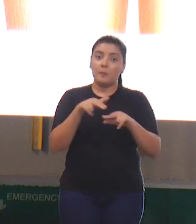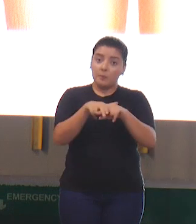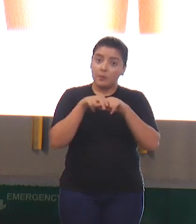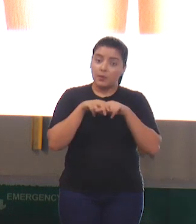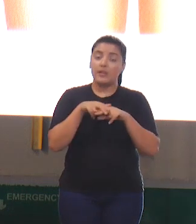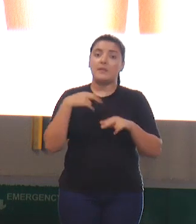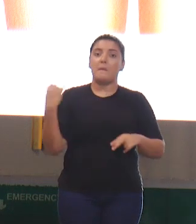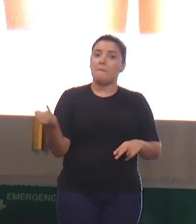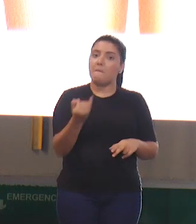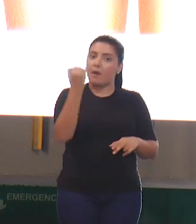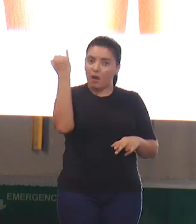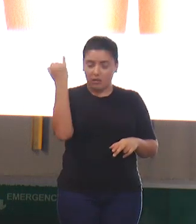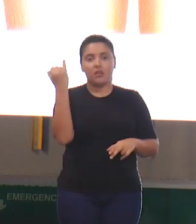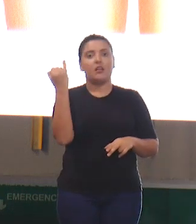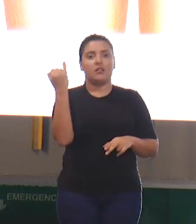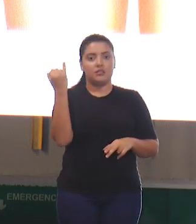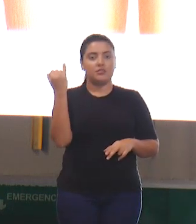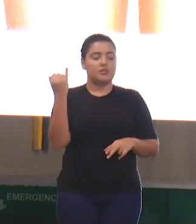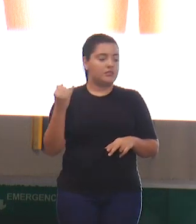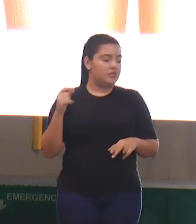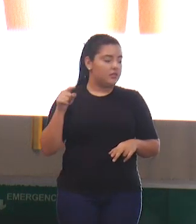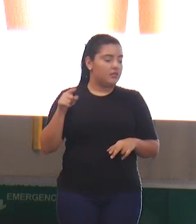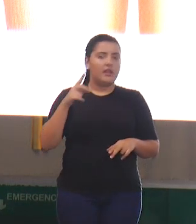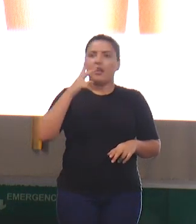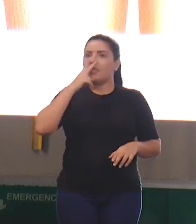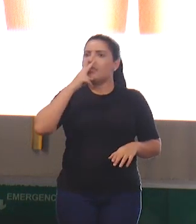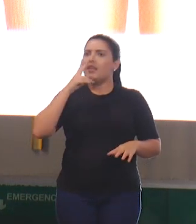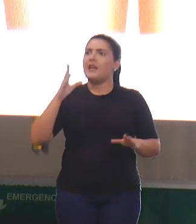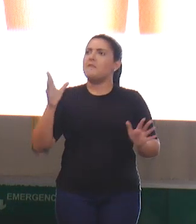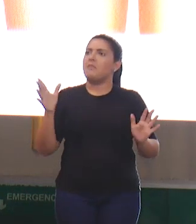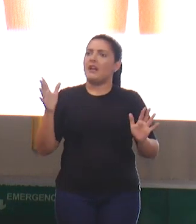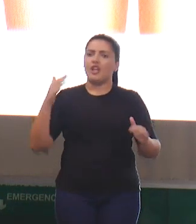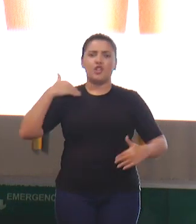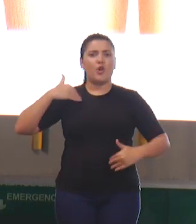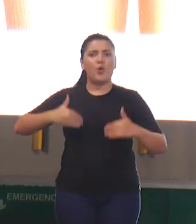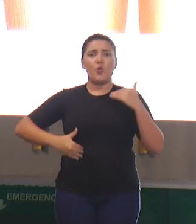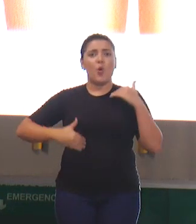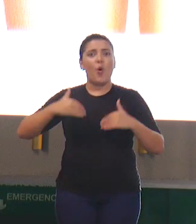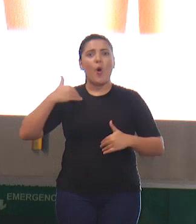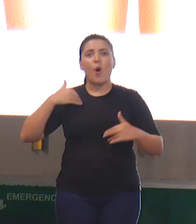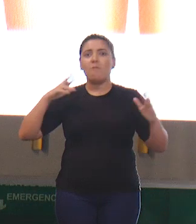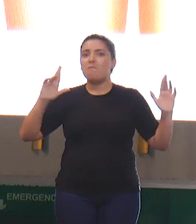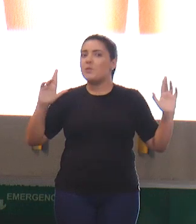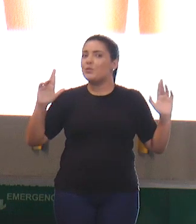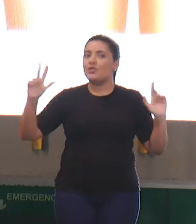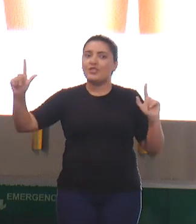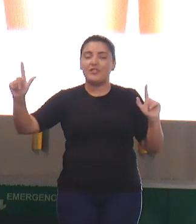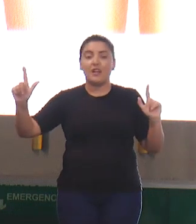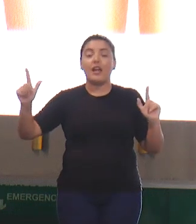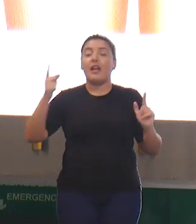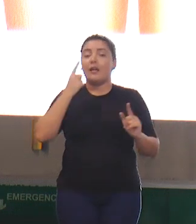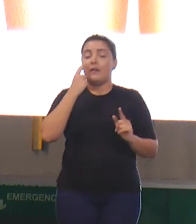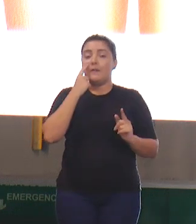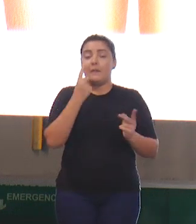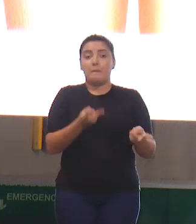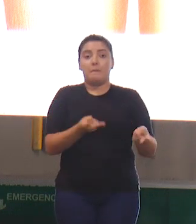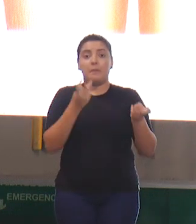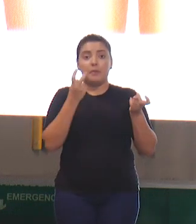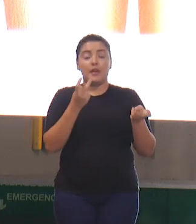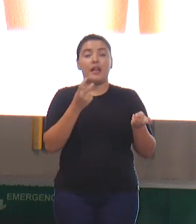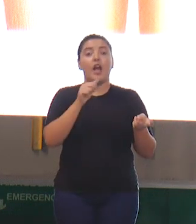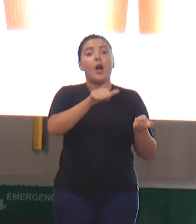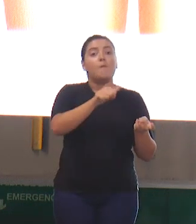Então, ele vai ter toda uma arquitetura e uma fisiologia para o abrigo. Você vê que a